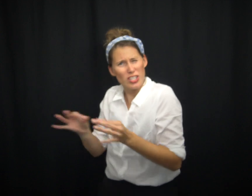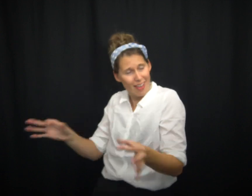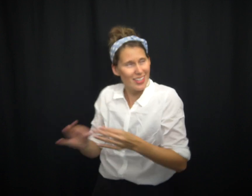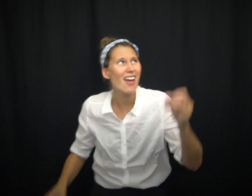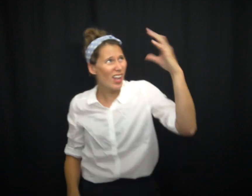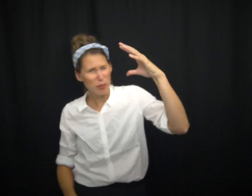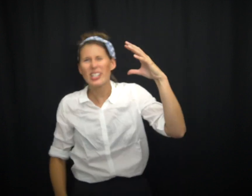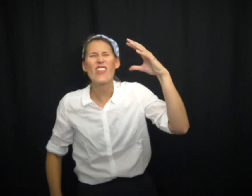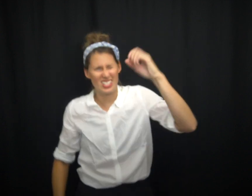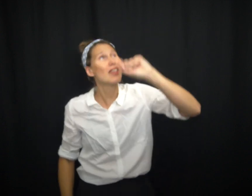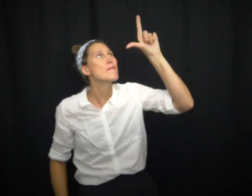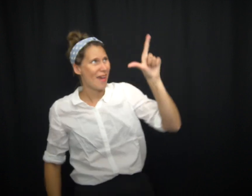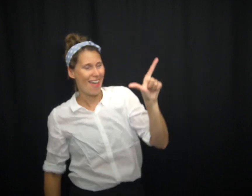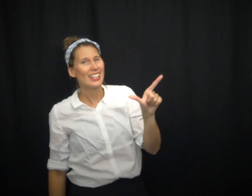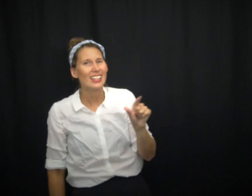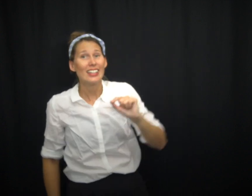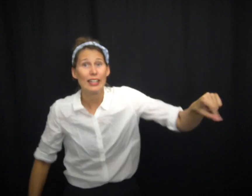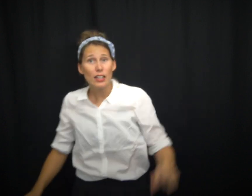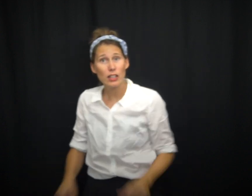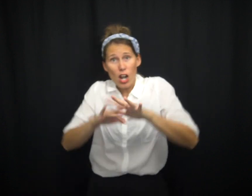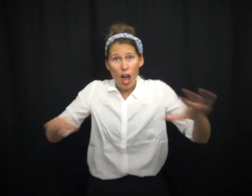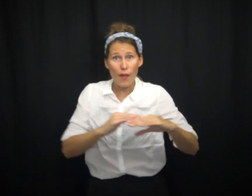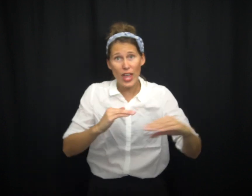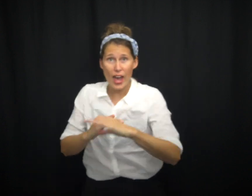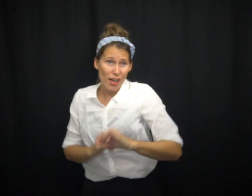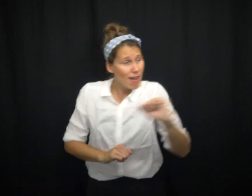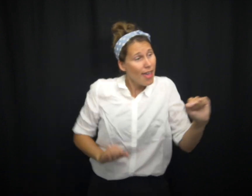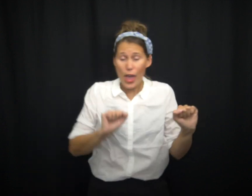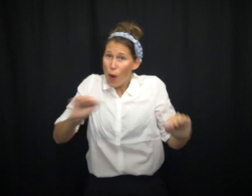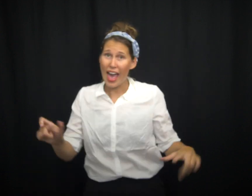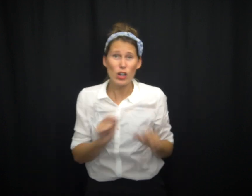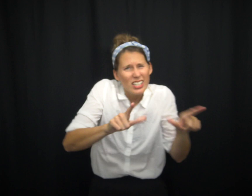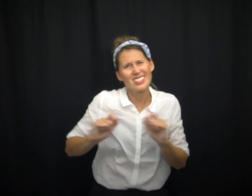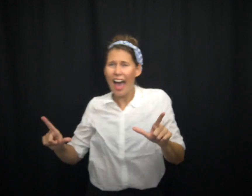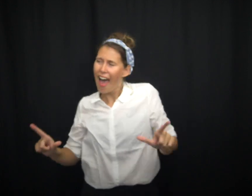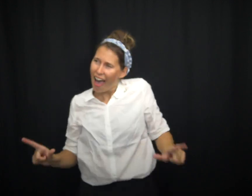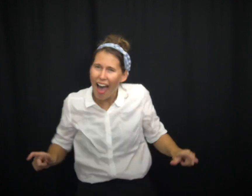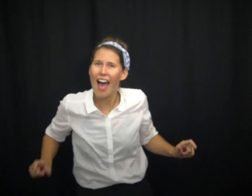en je lampje was de maan. Ieder land, elke eeuw, elke taal.